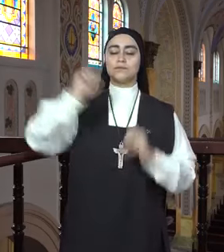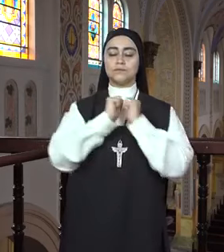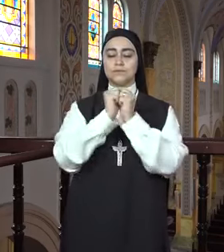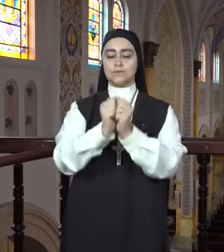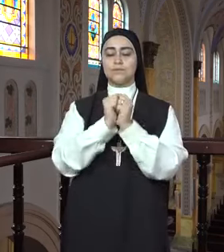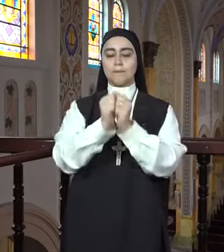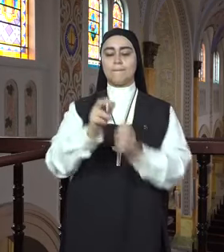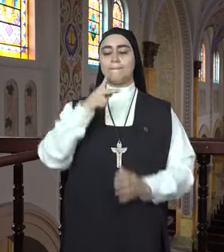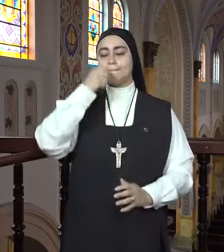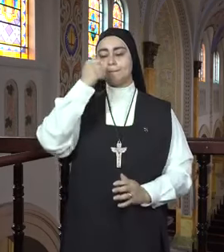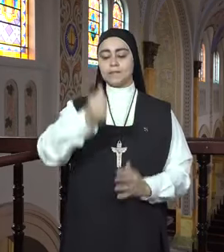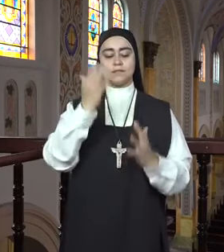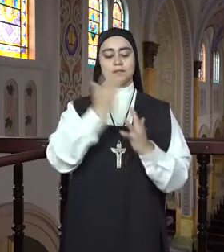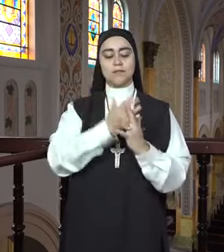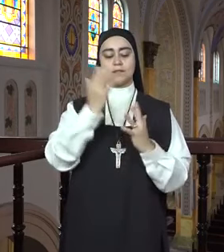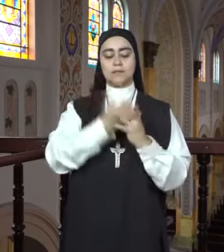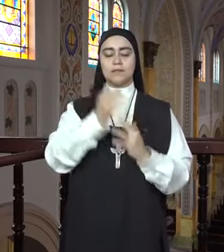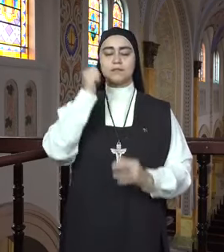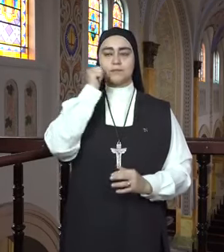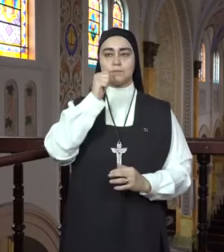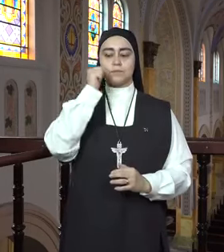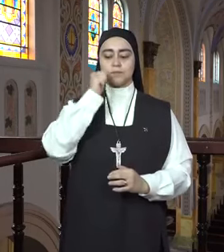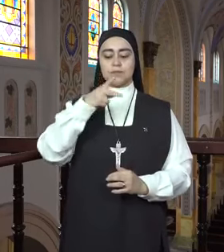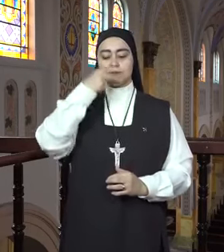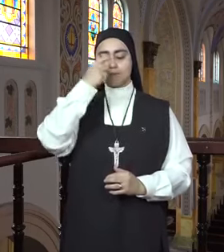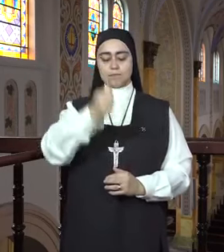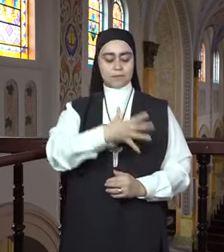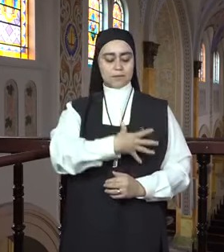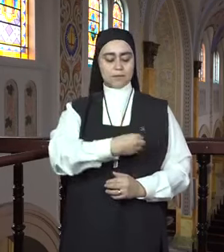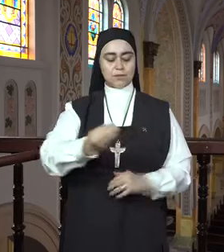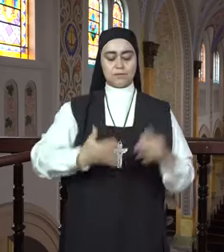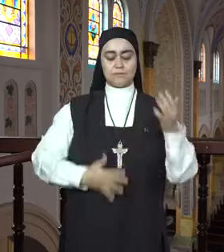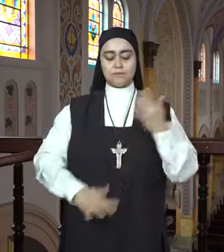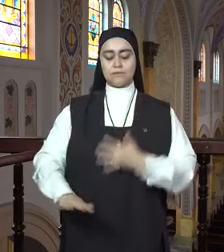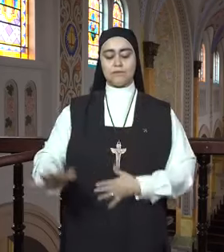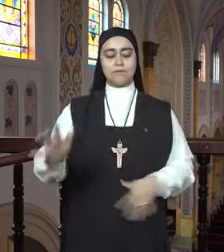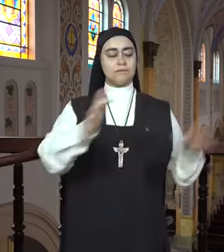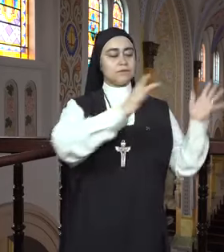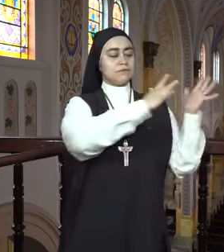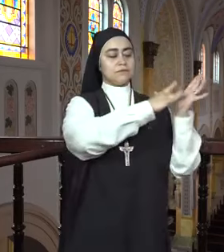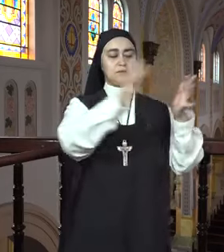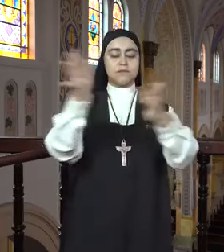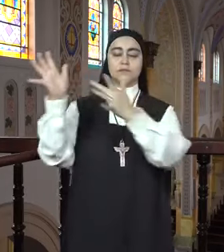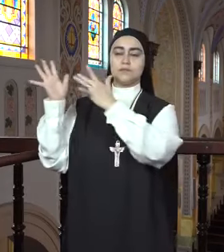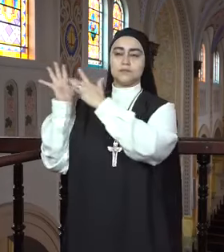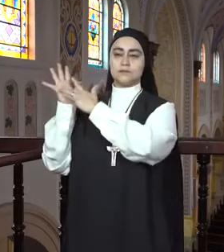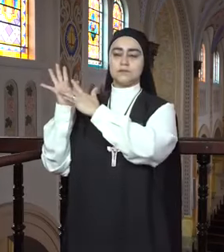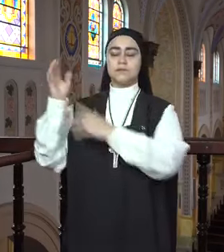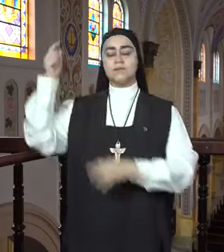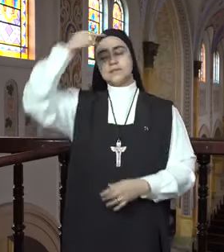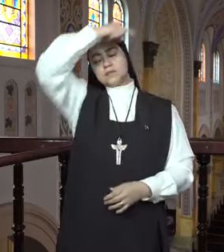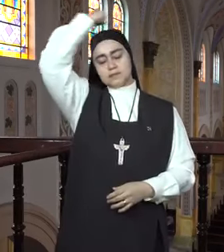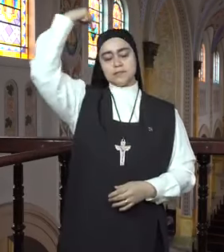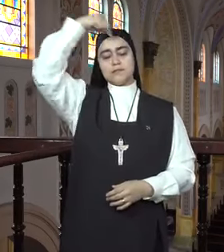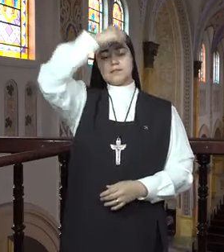convosco. Bendita sois vós entre as mulheres, bendito é o fruto do vosso ventre, Jesus. Santa